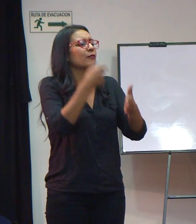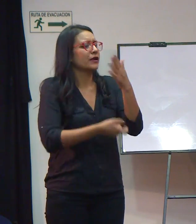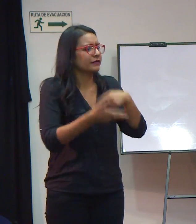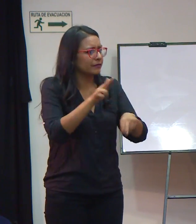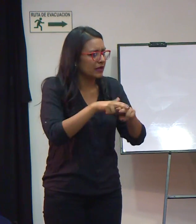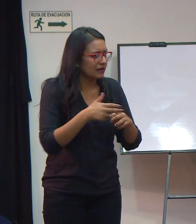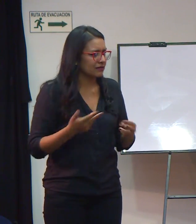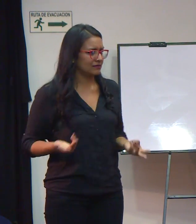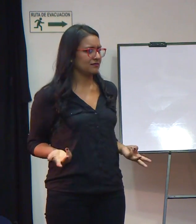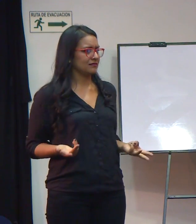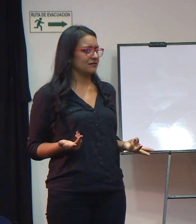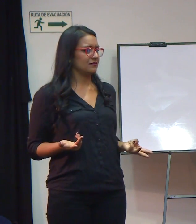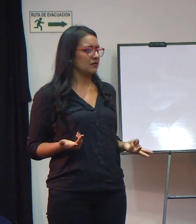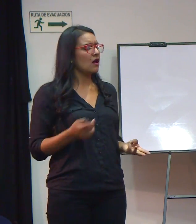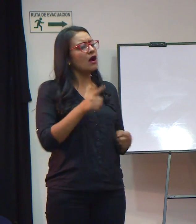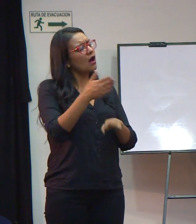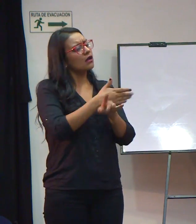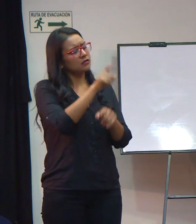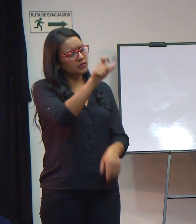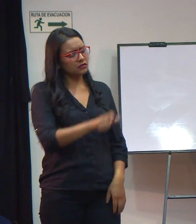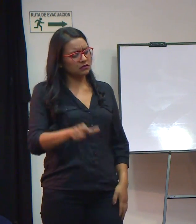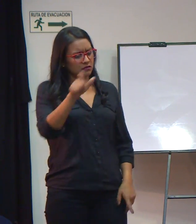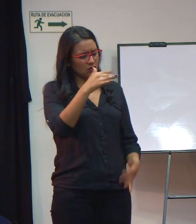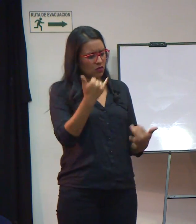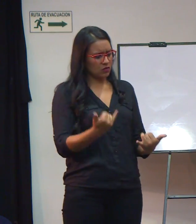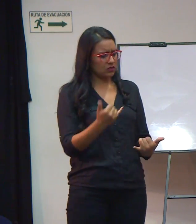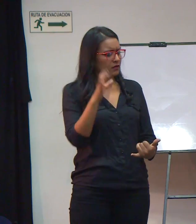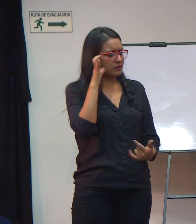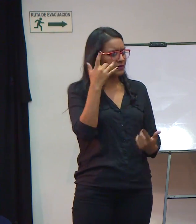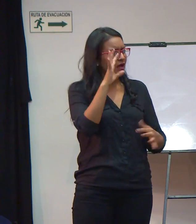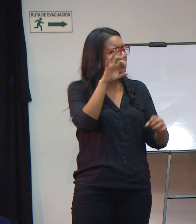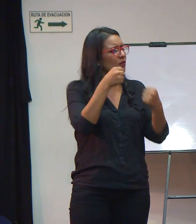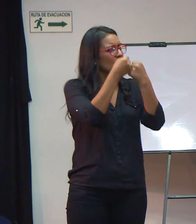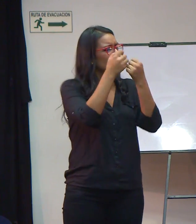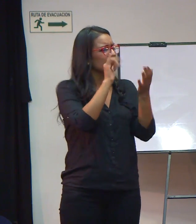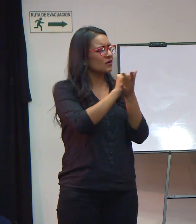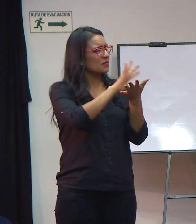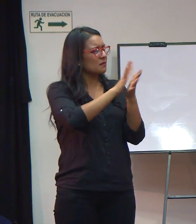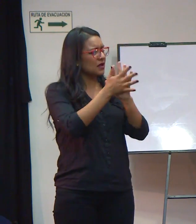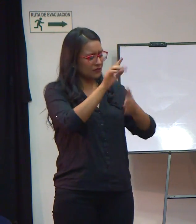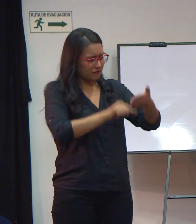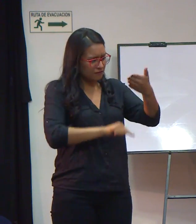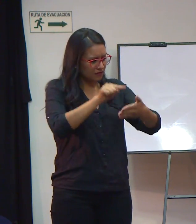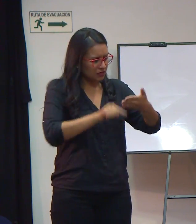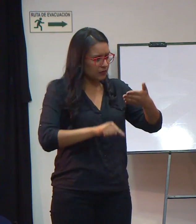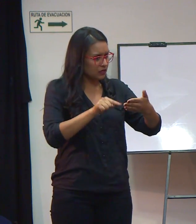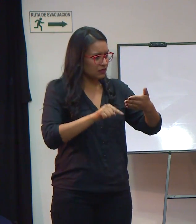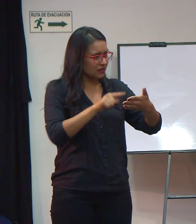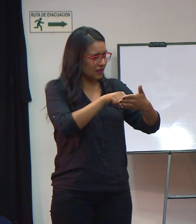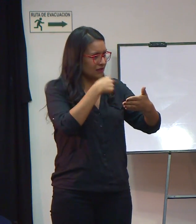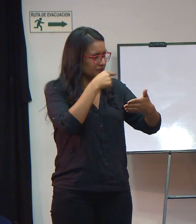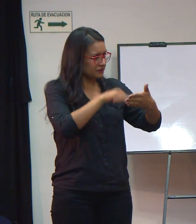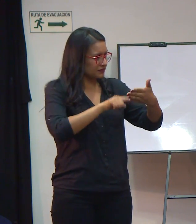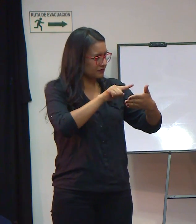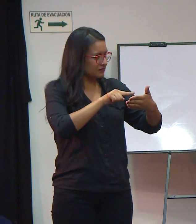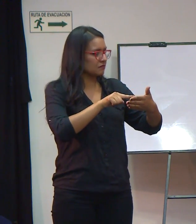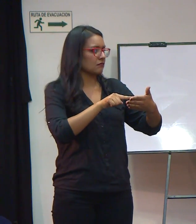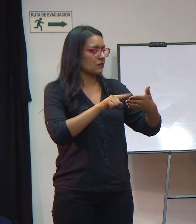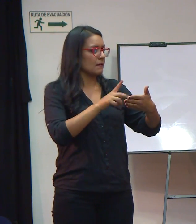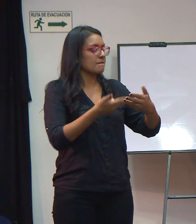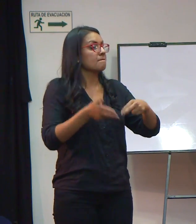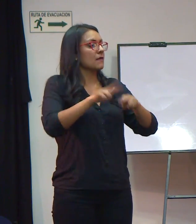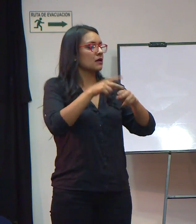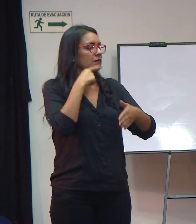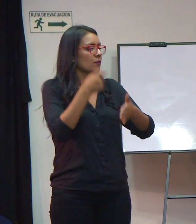impuestos nada más. Muchas personas decían que ahorita bajo los acuerdos de paz, la firma, pues llegaban y se van a subir